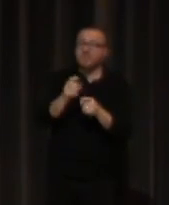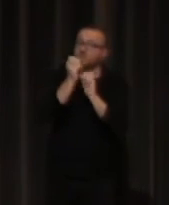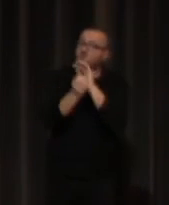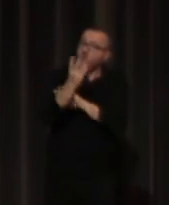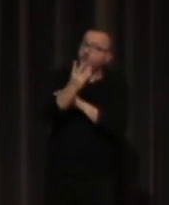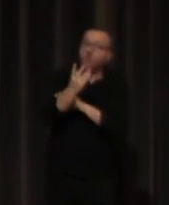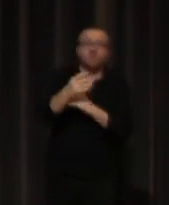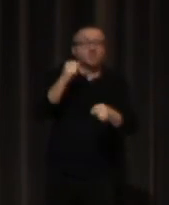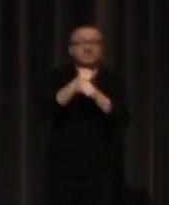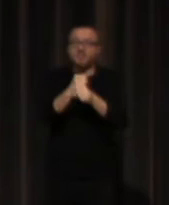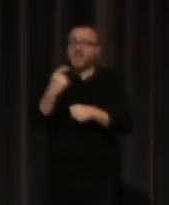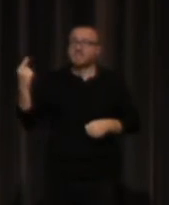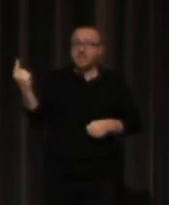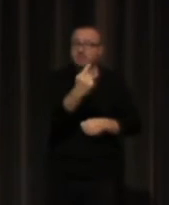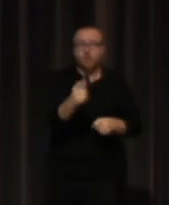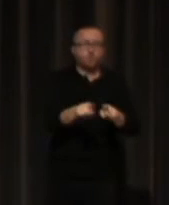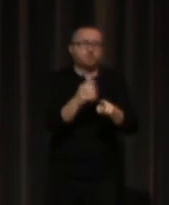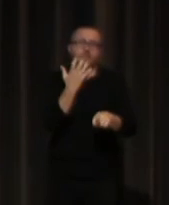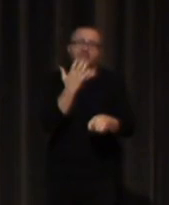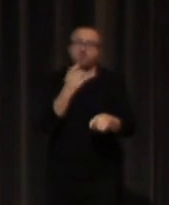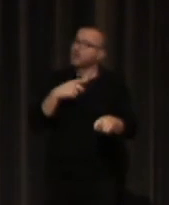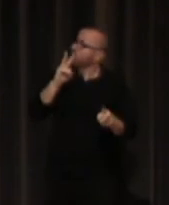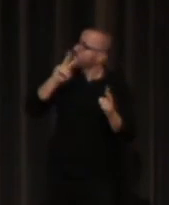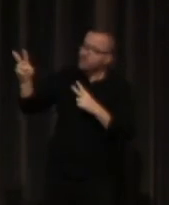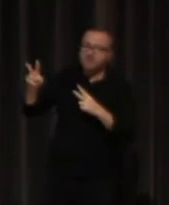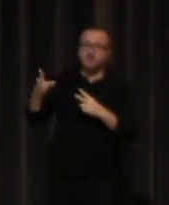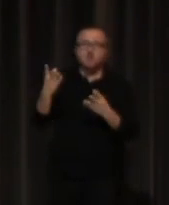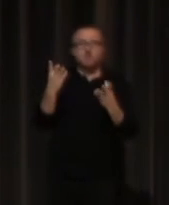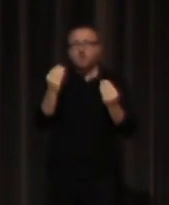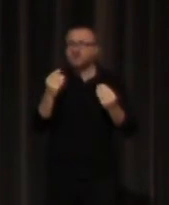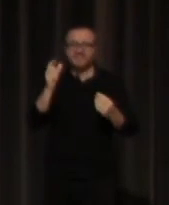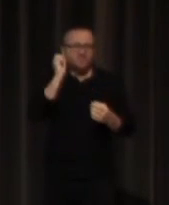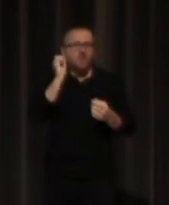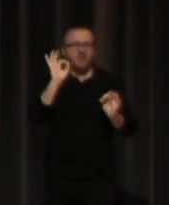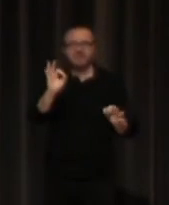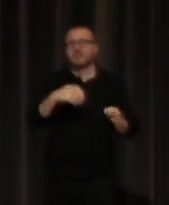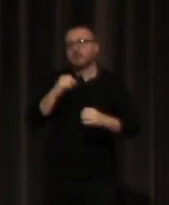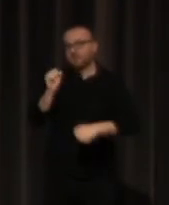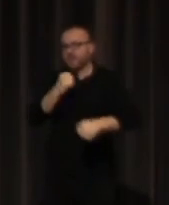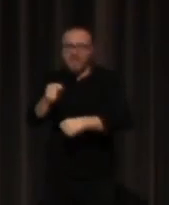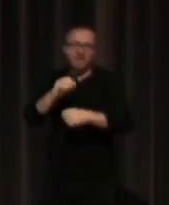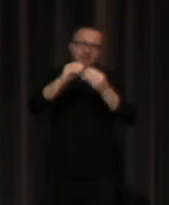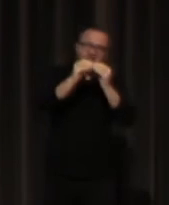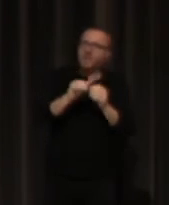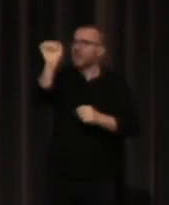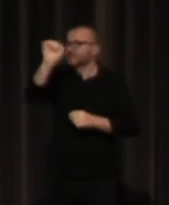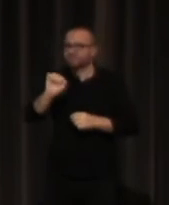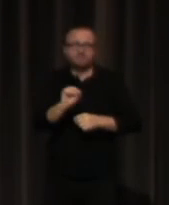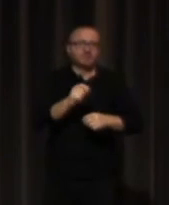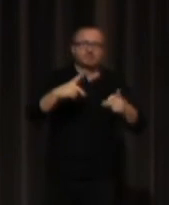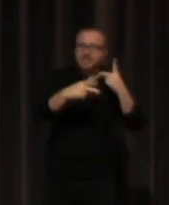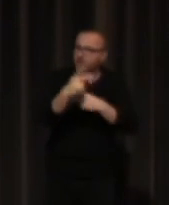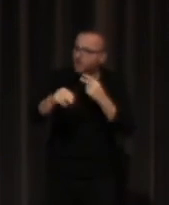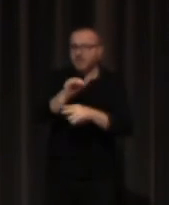fem, d'on ve aquesta necessitat, sobretot tantes dones que som aquí, d'escombrar, fregar, plantar, regar,